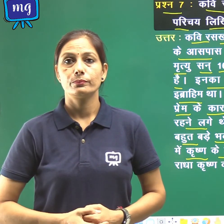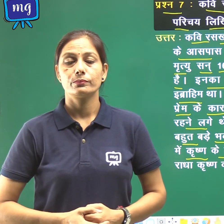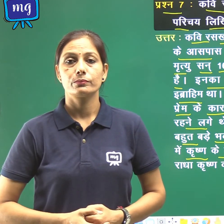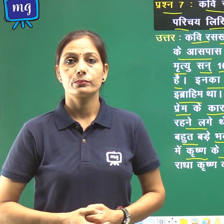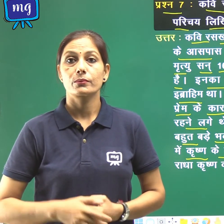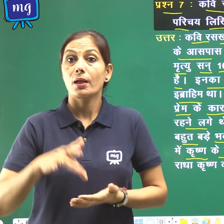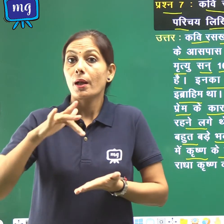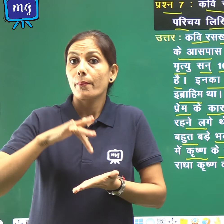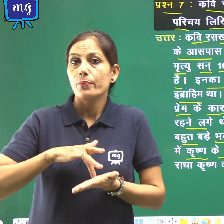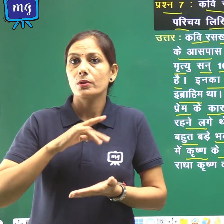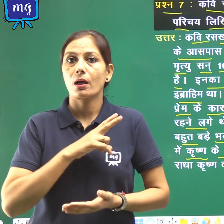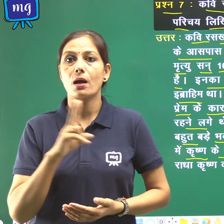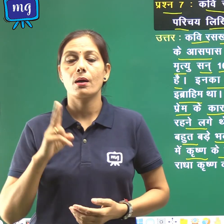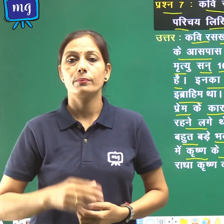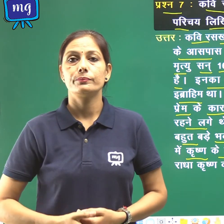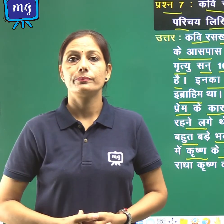ब्रजभूमि